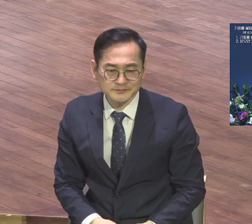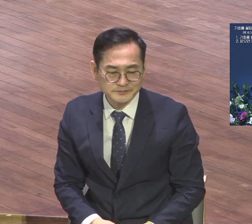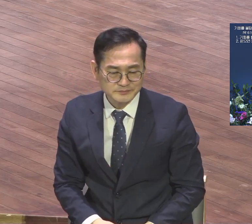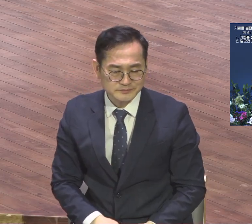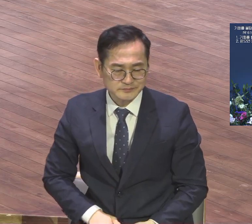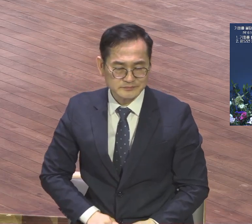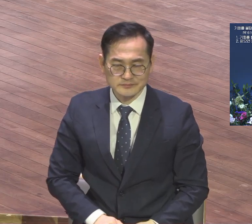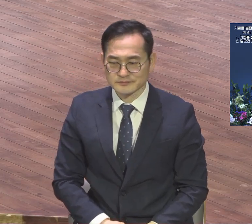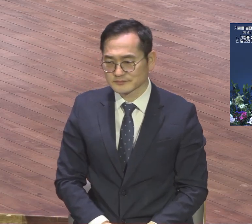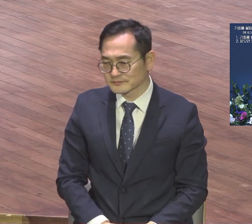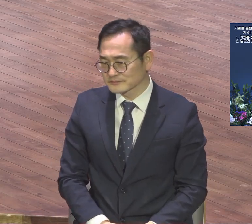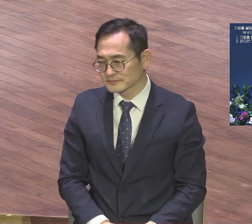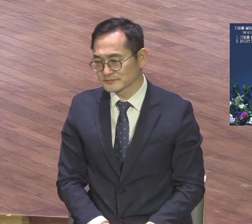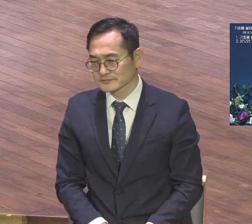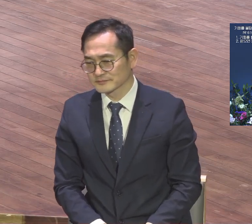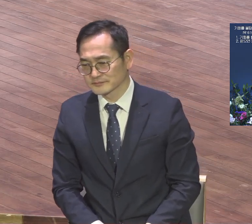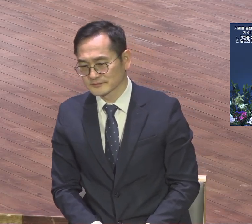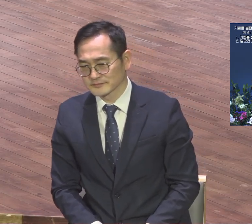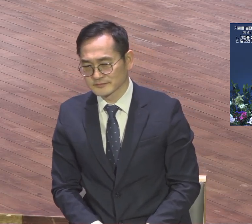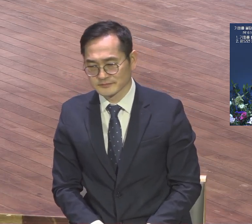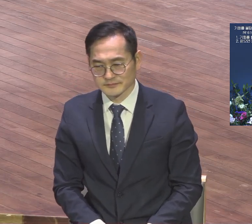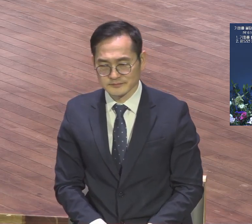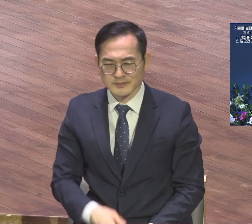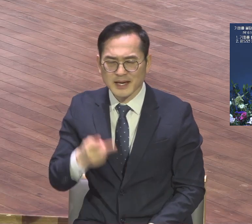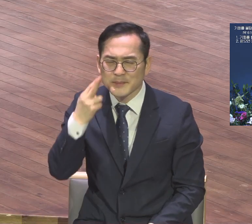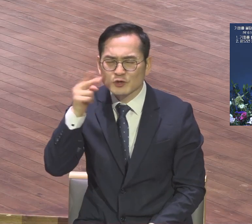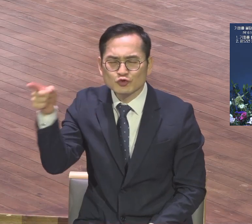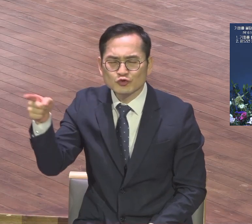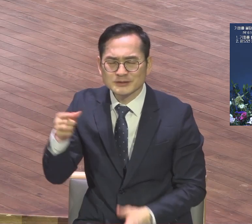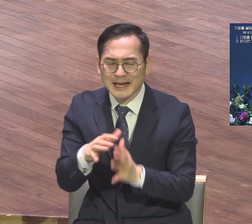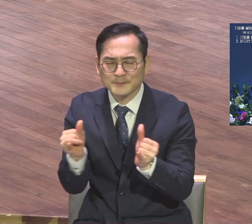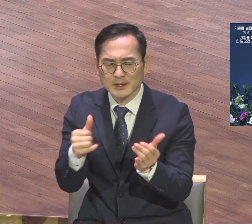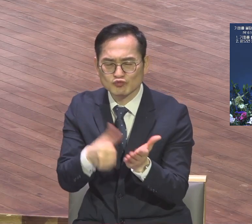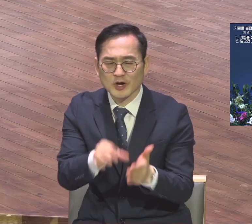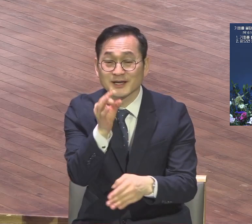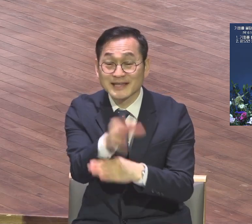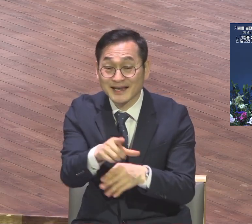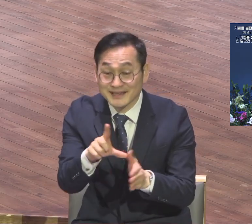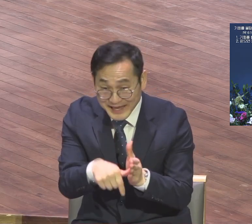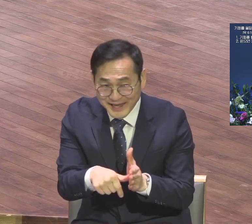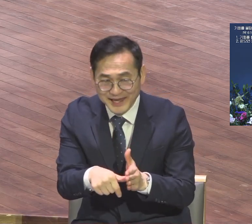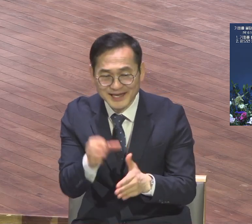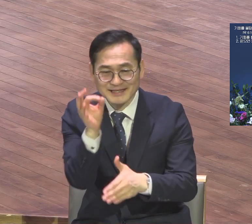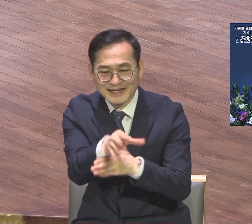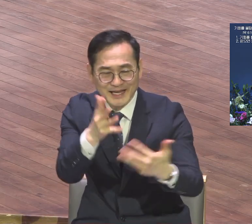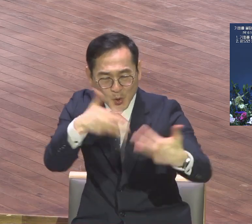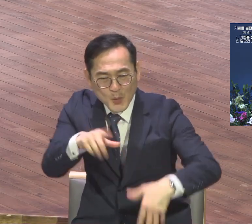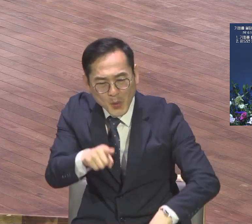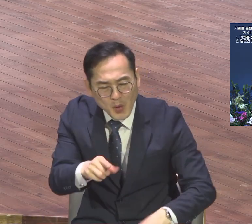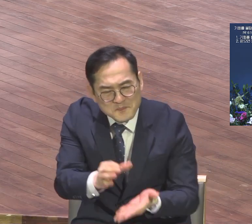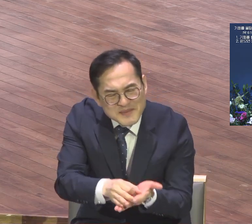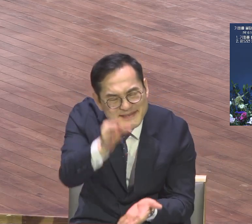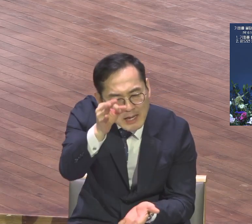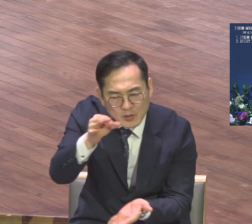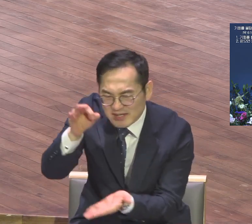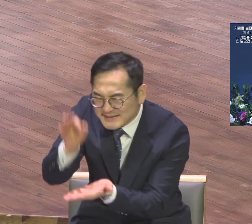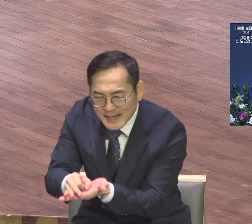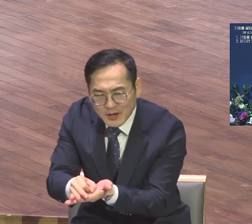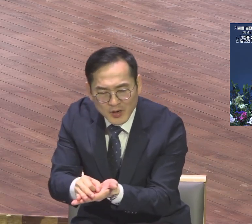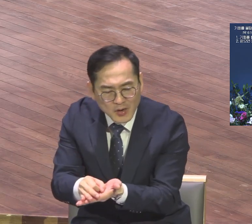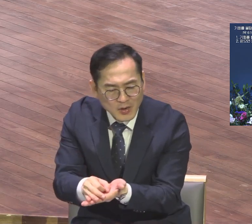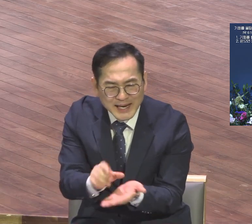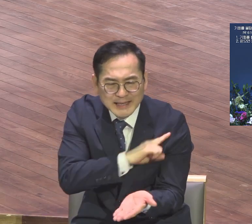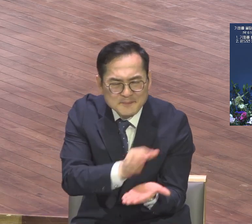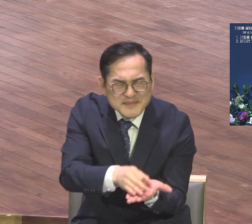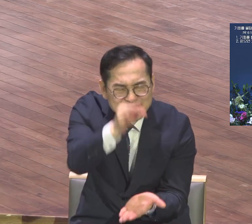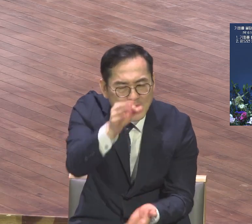때 자주 표현하는 질문이 있어요. 미국인들은 물건 살 때 어느 것이 제일 비싼지, 어느 게 이 종류 중에 제일